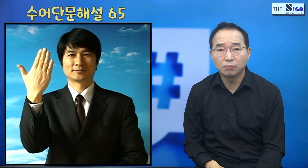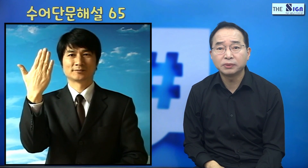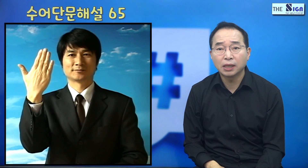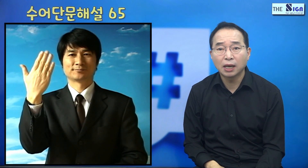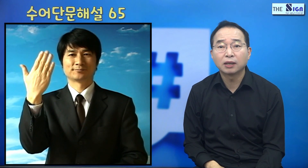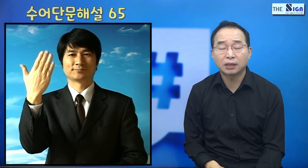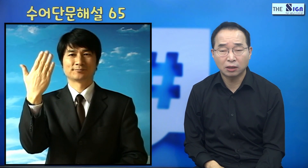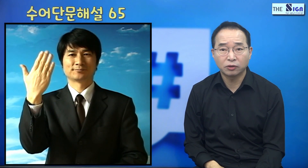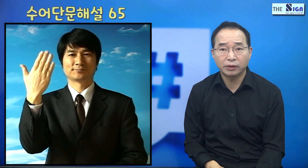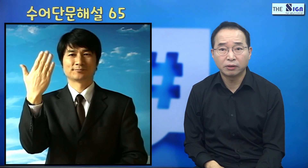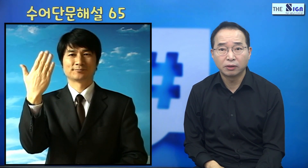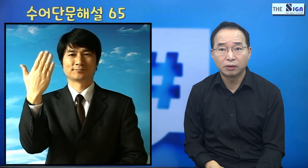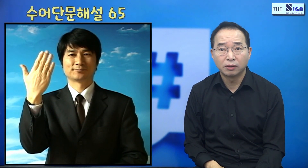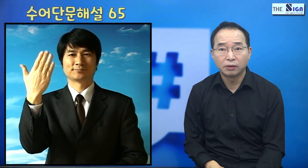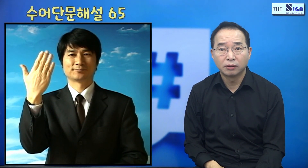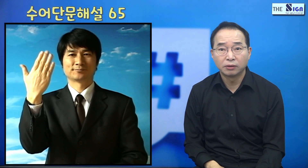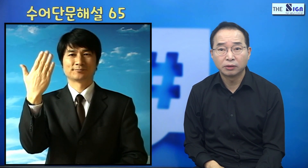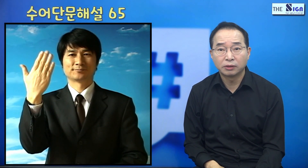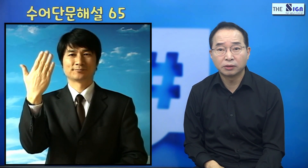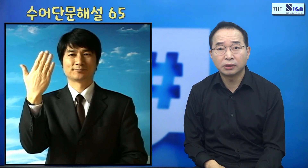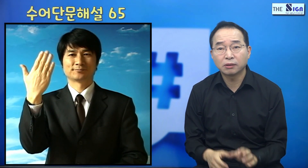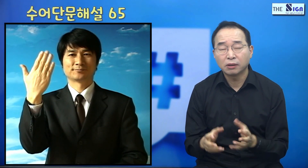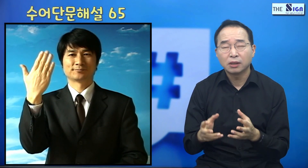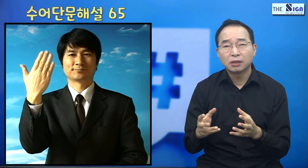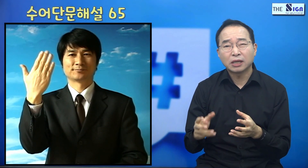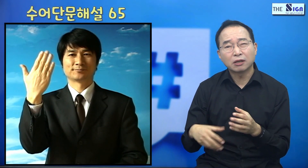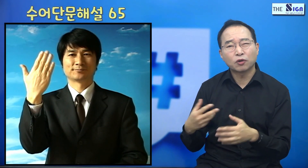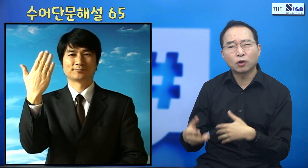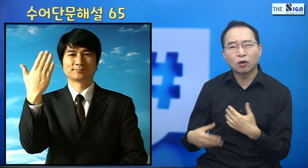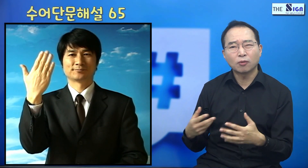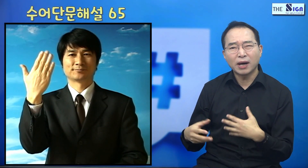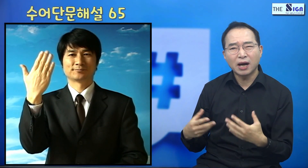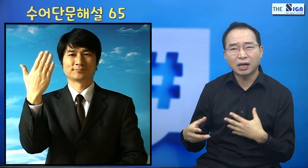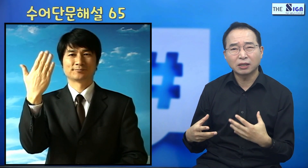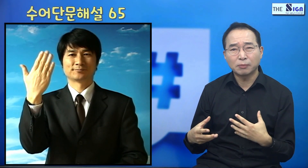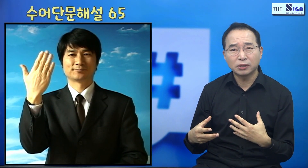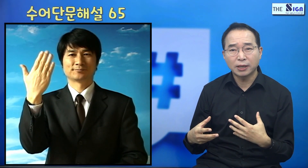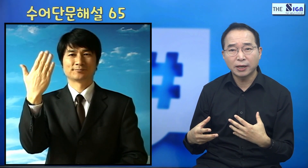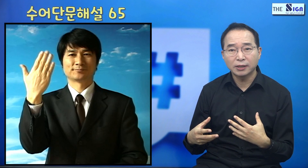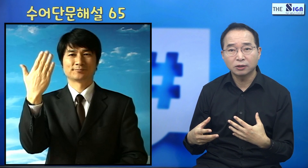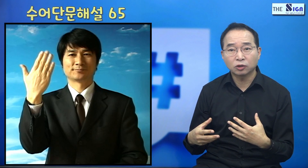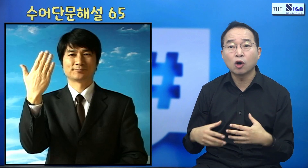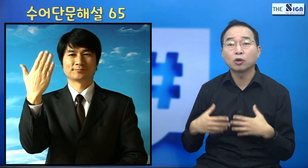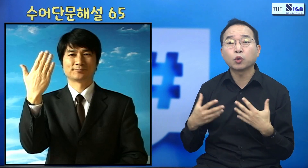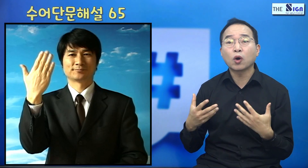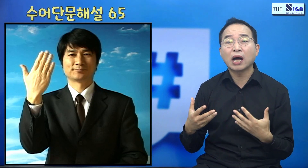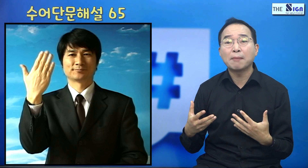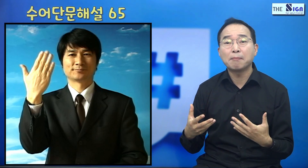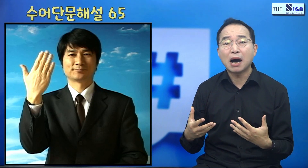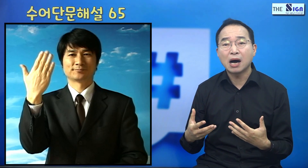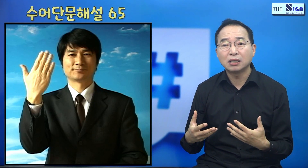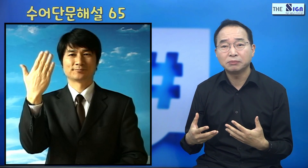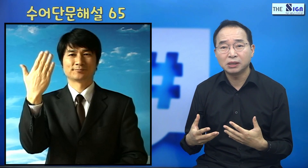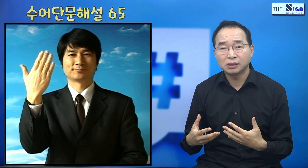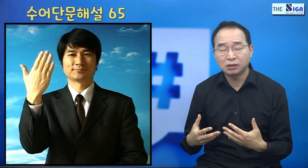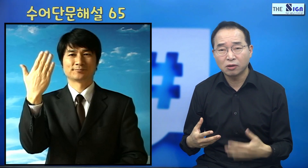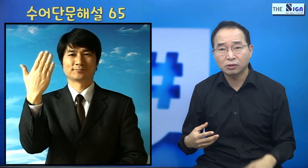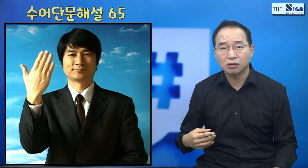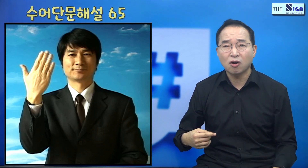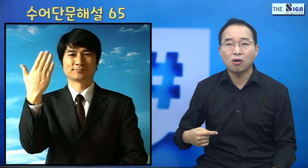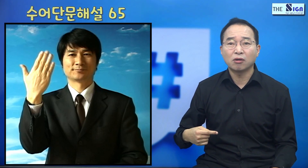된 겁니다. 라는 거예요. 그래서 나를 이렇게 괴롭히고 막 하다 보니까 더 독한